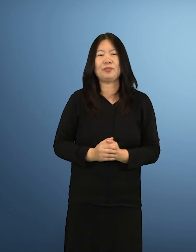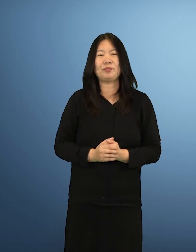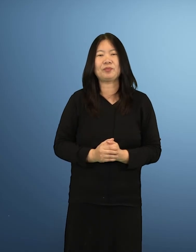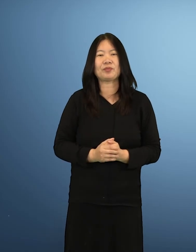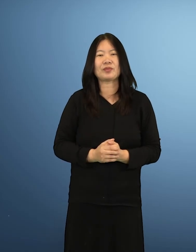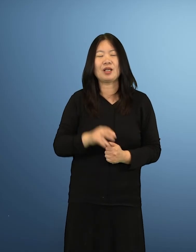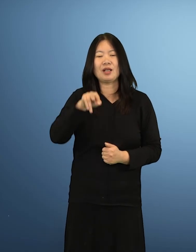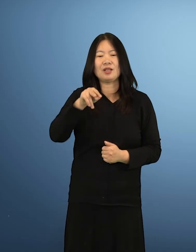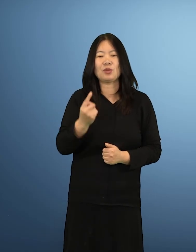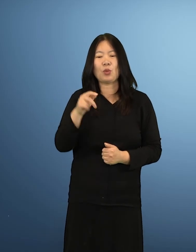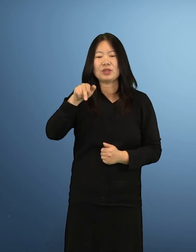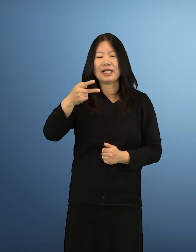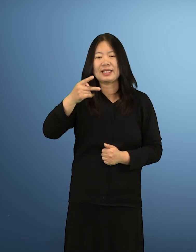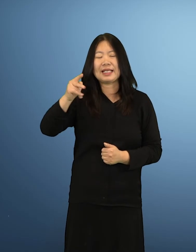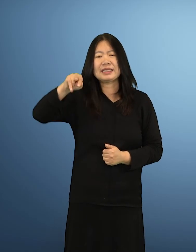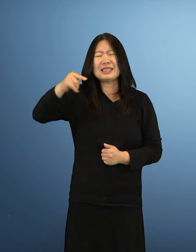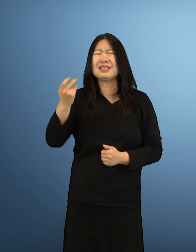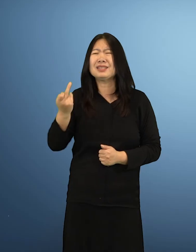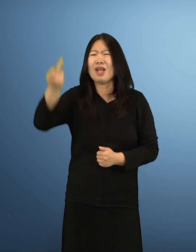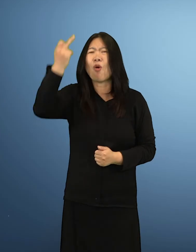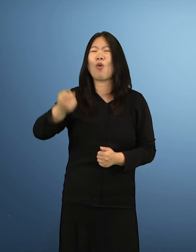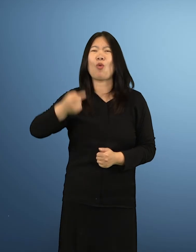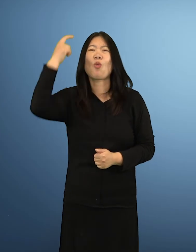테스형 왜 그래가 아니라